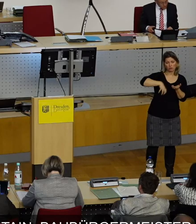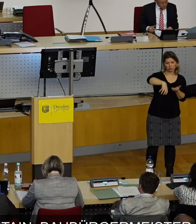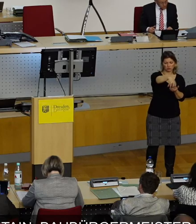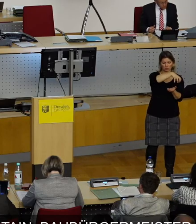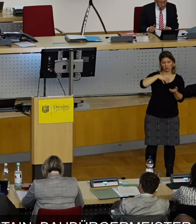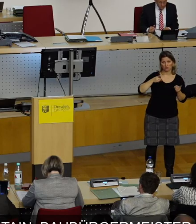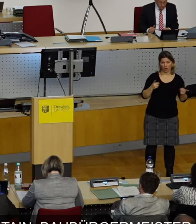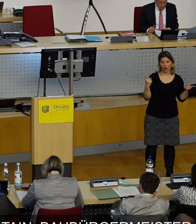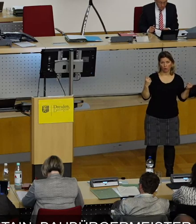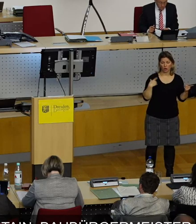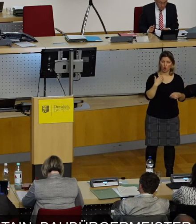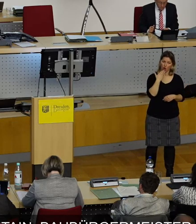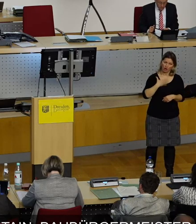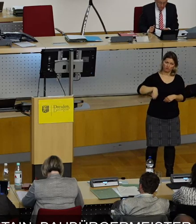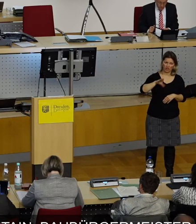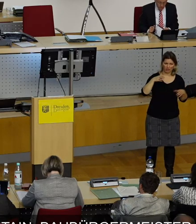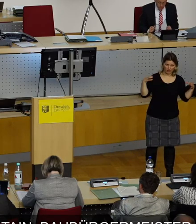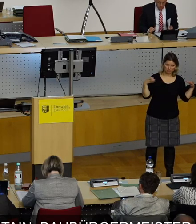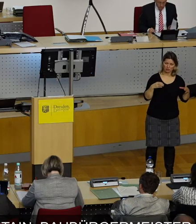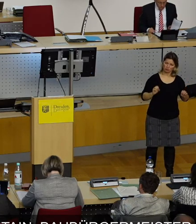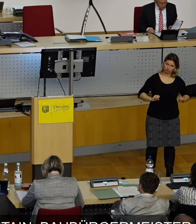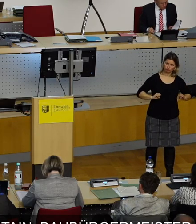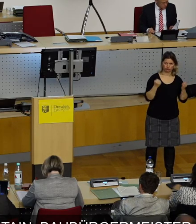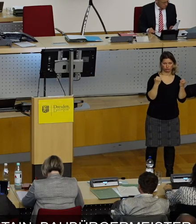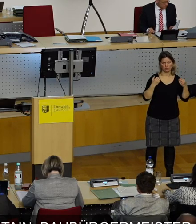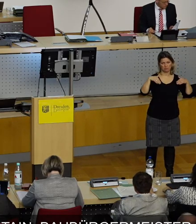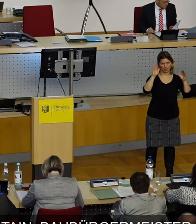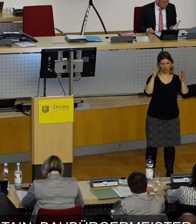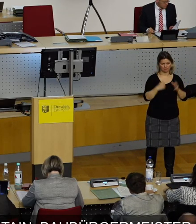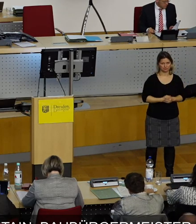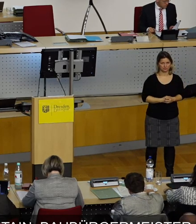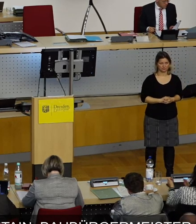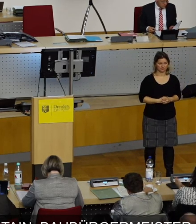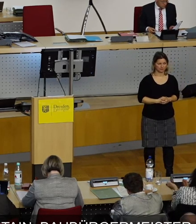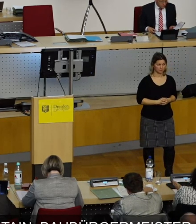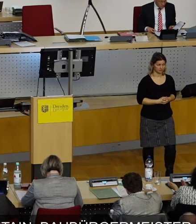dass wir das gemeinsam weiter stärken.